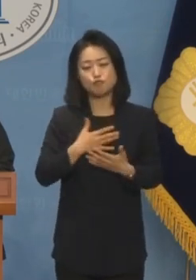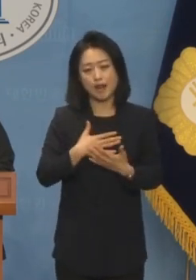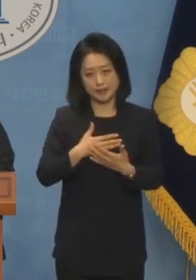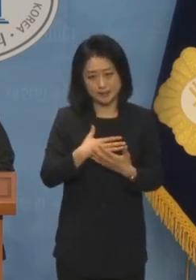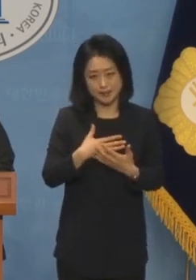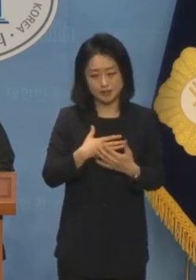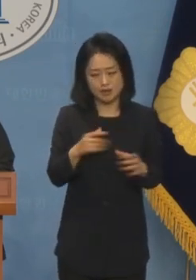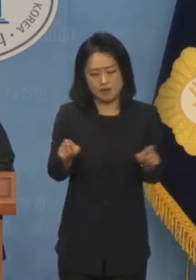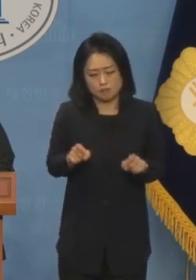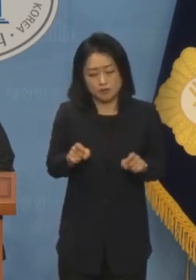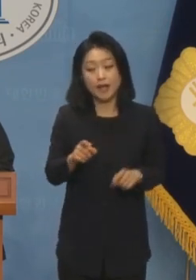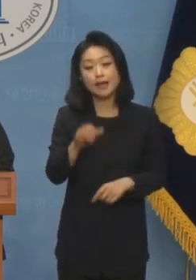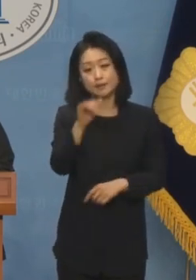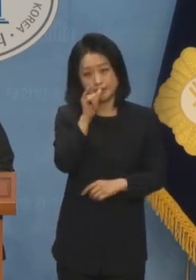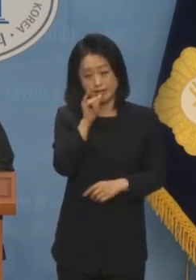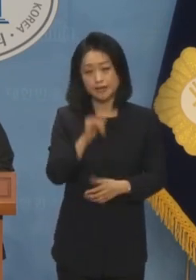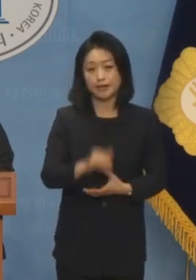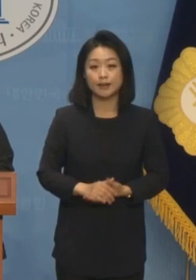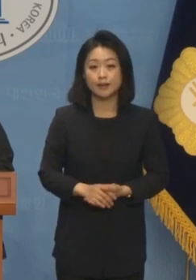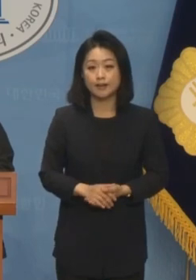불안하고 공포스럽습니다.